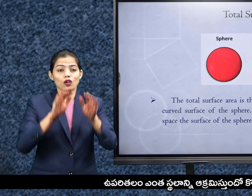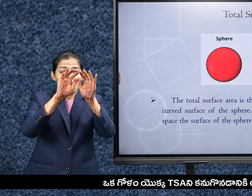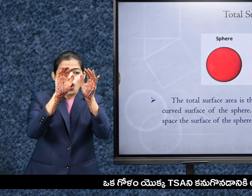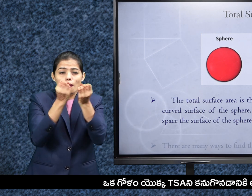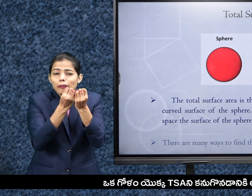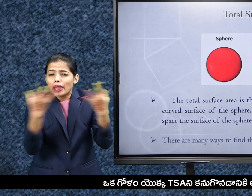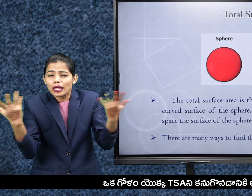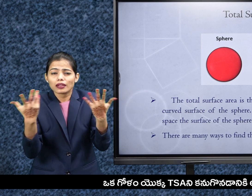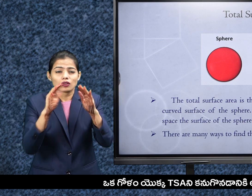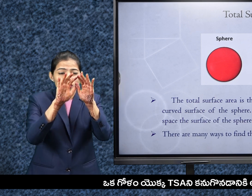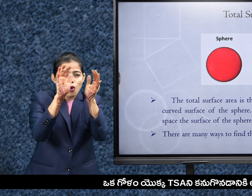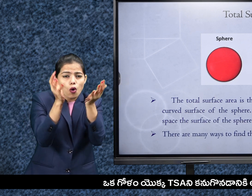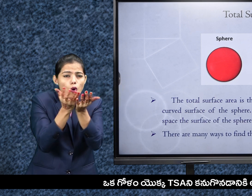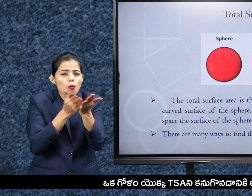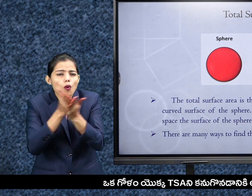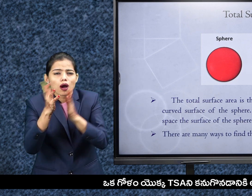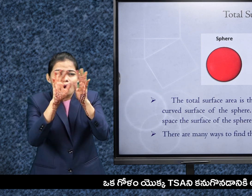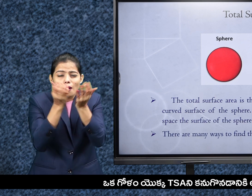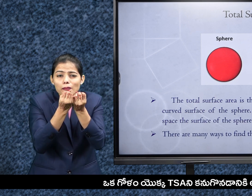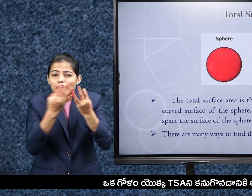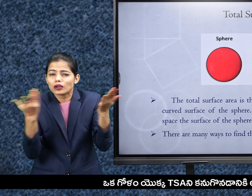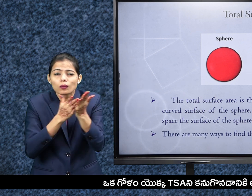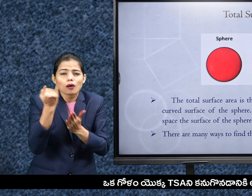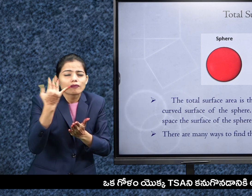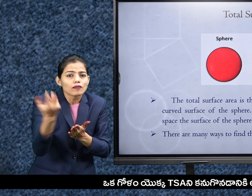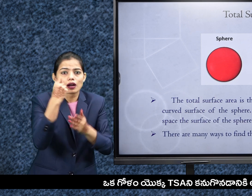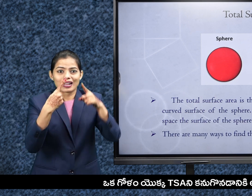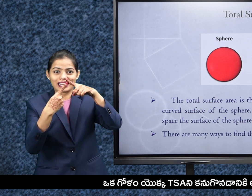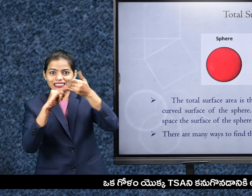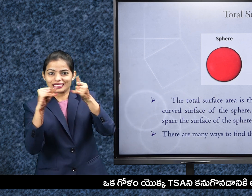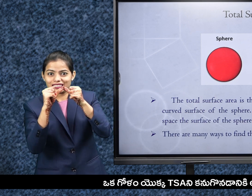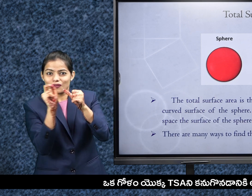ఒక గోళం యొక్క TSAని కనుగొనటానికి అనేక మార్గాలు ఉన్నాయి.